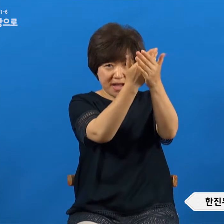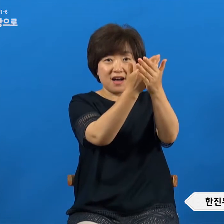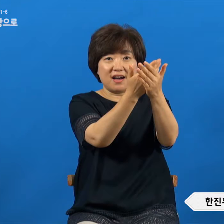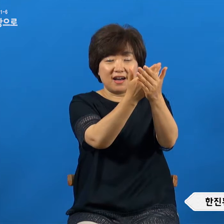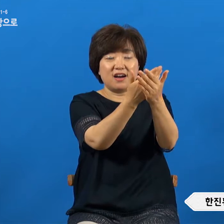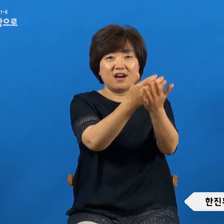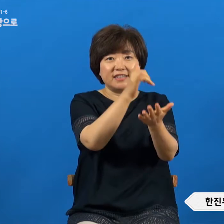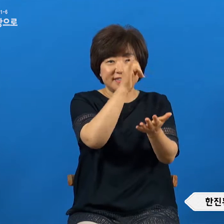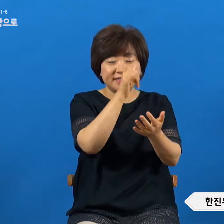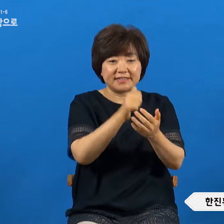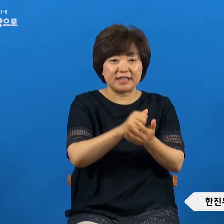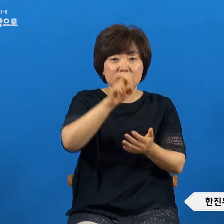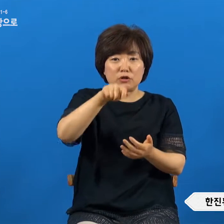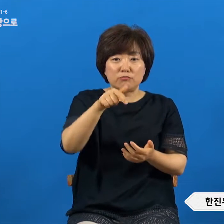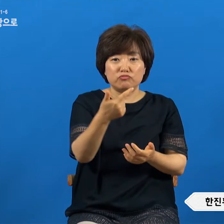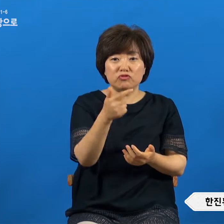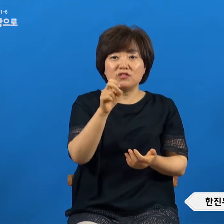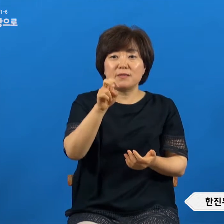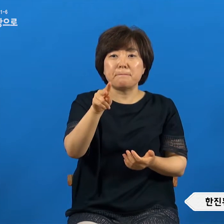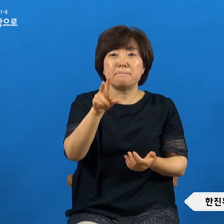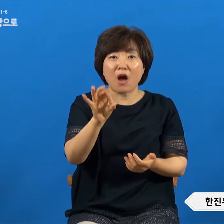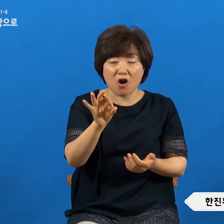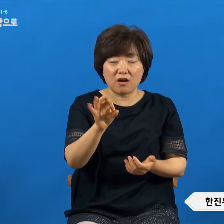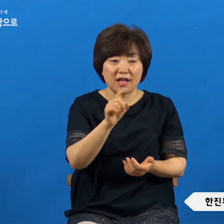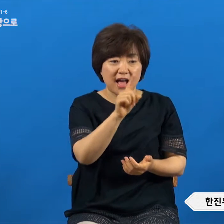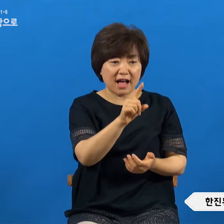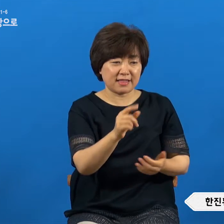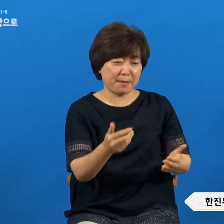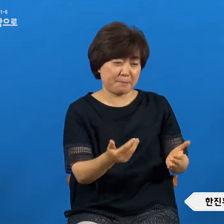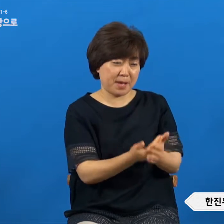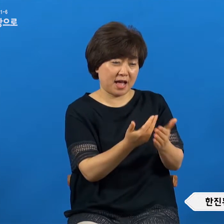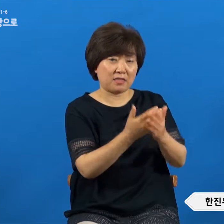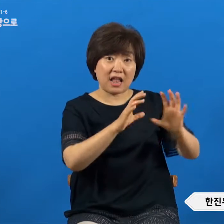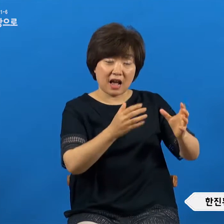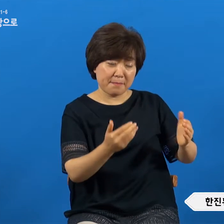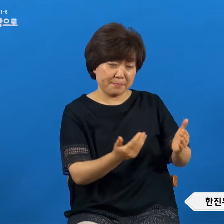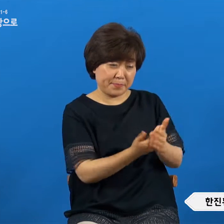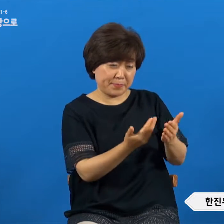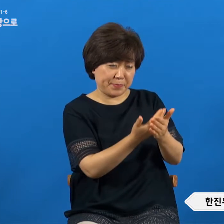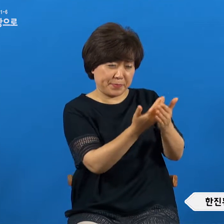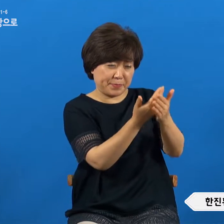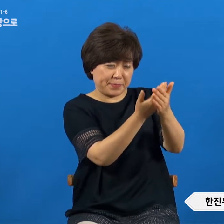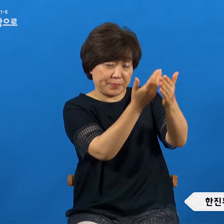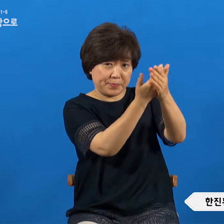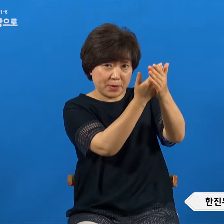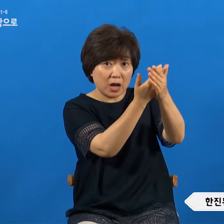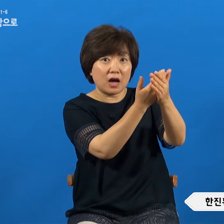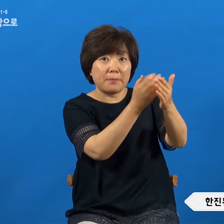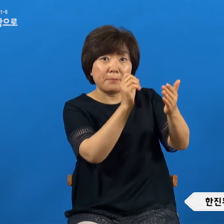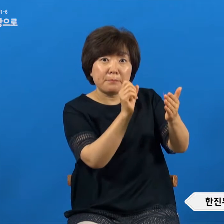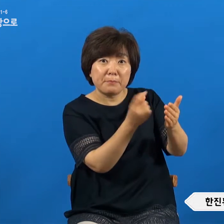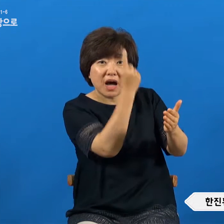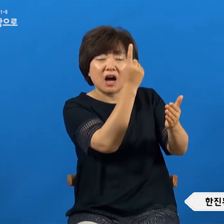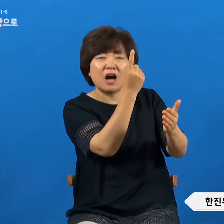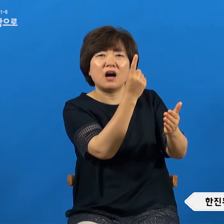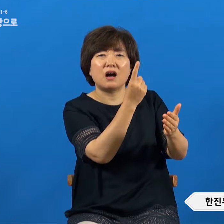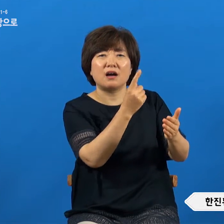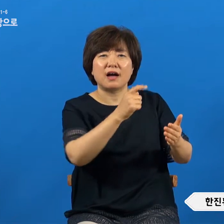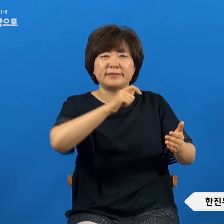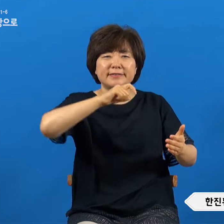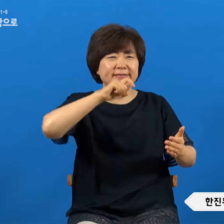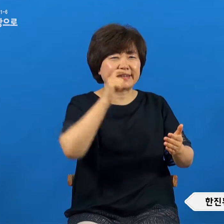그런데 하나의 문명이 새롭게 태동될 때는 언제나 그 문명을 일으키는 아주